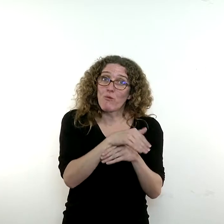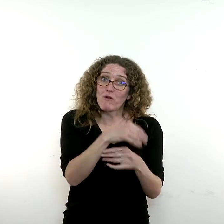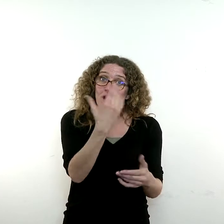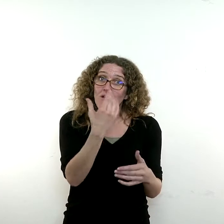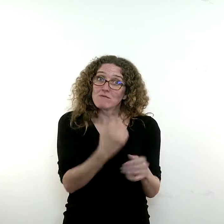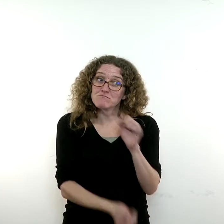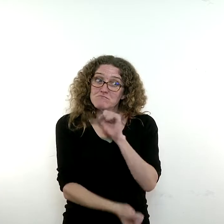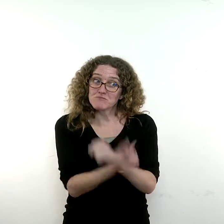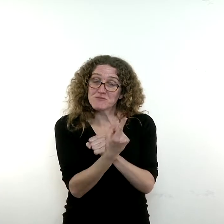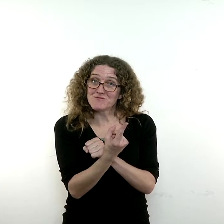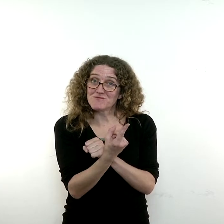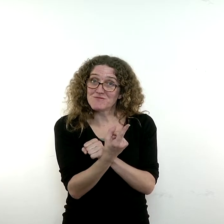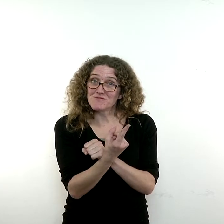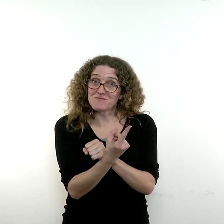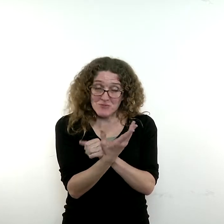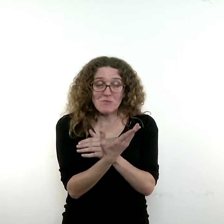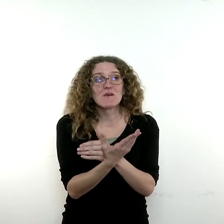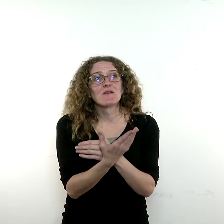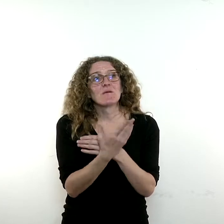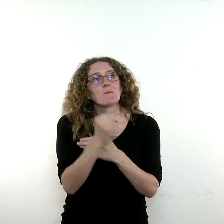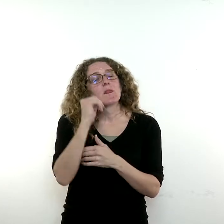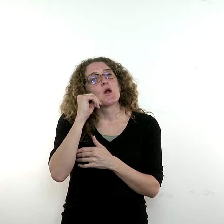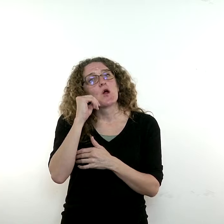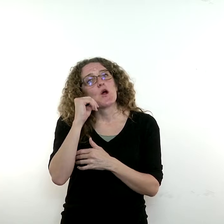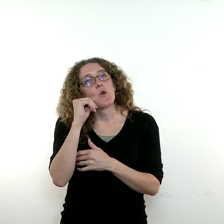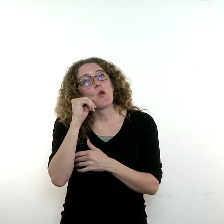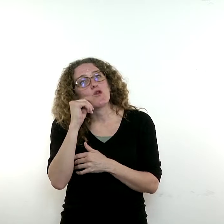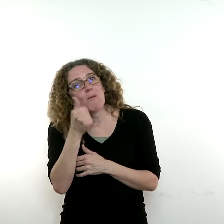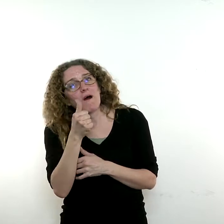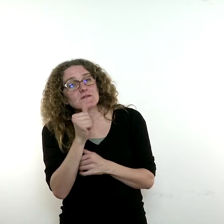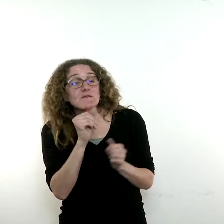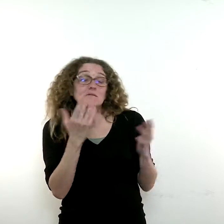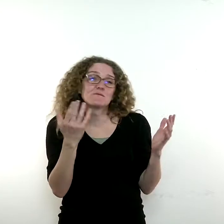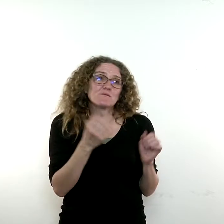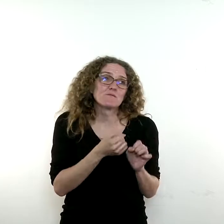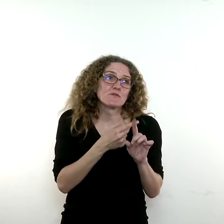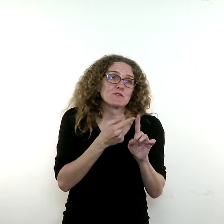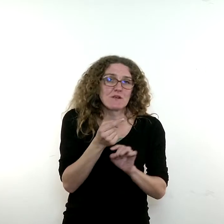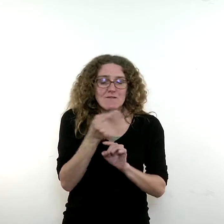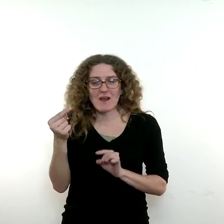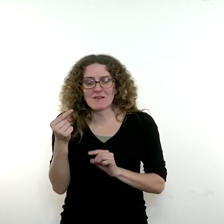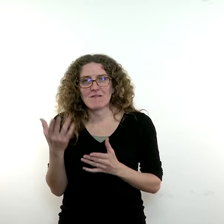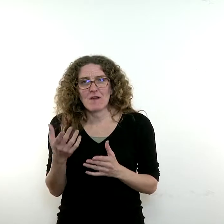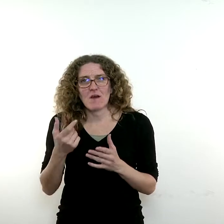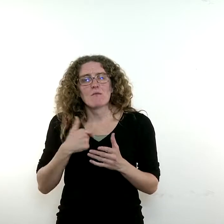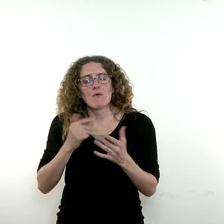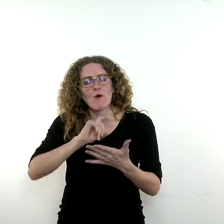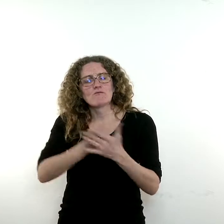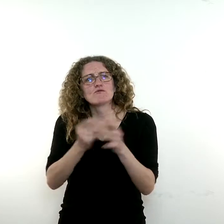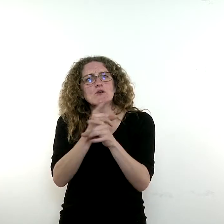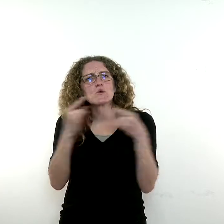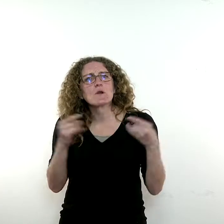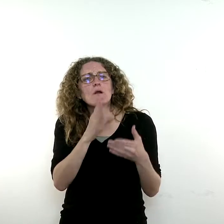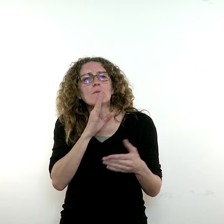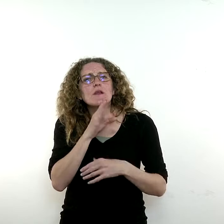c'est le côté pile. Et le lendemain, j'ai toujours un côté face. Lorsque j'ai acheté mon périodique, le Midi Libre, sur la